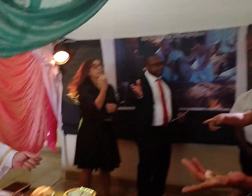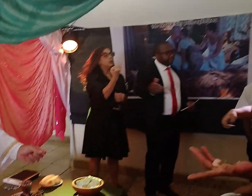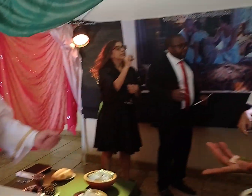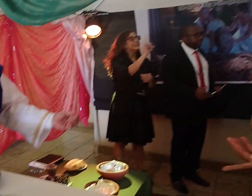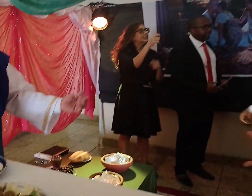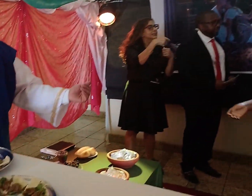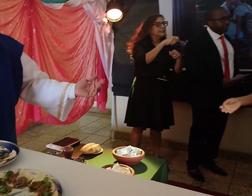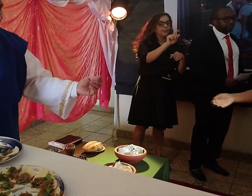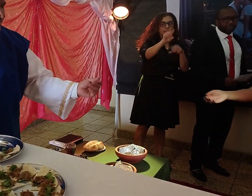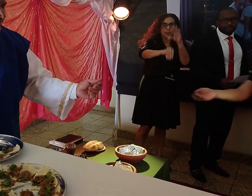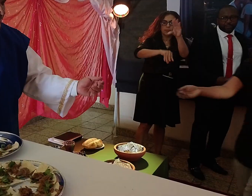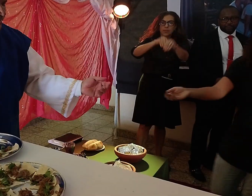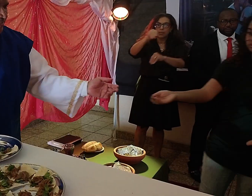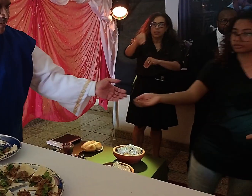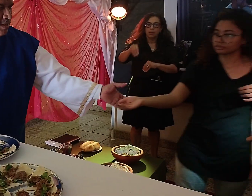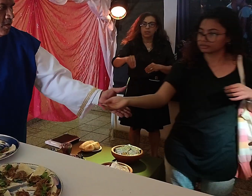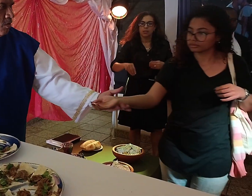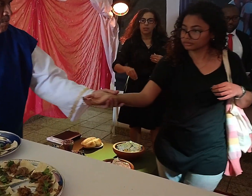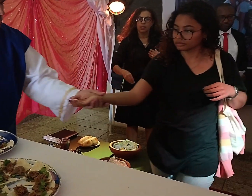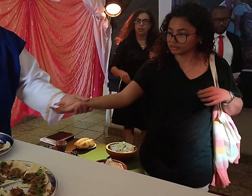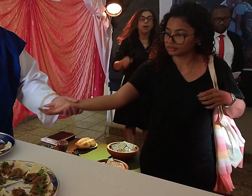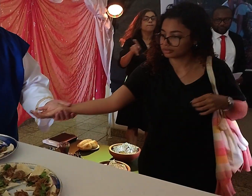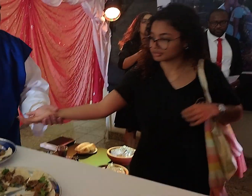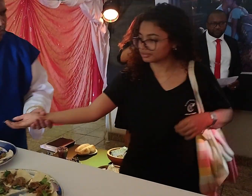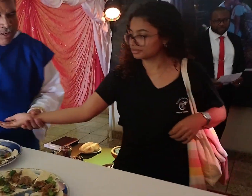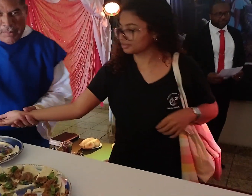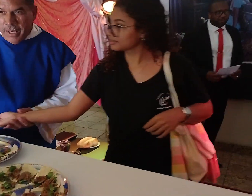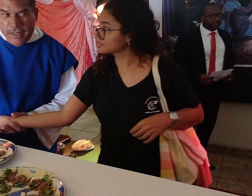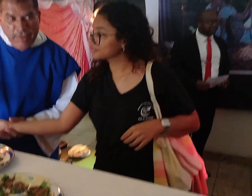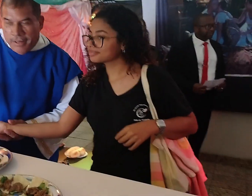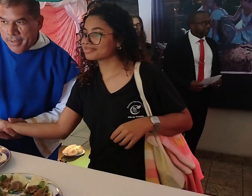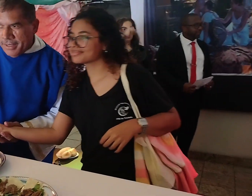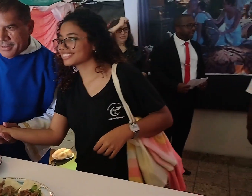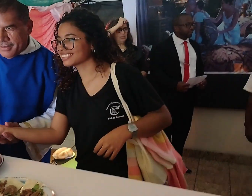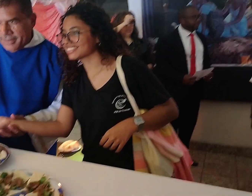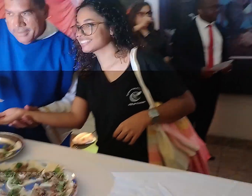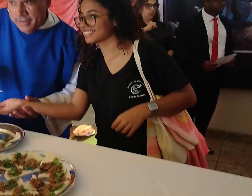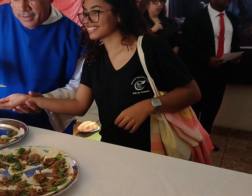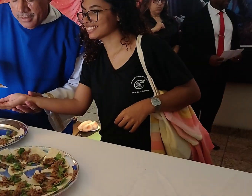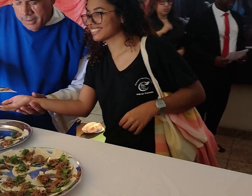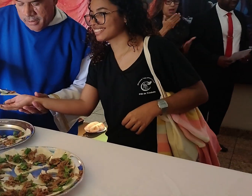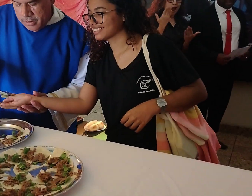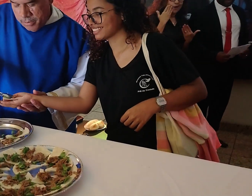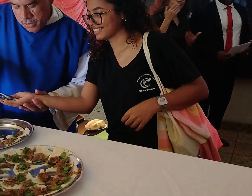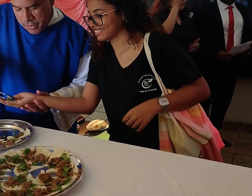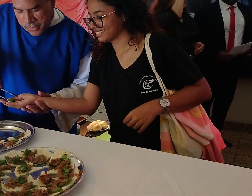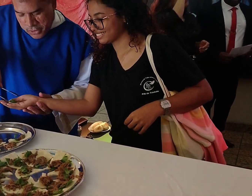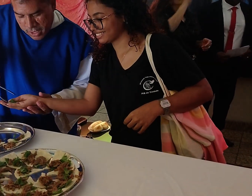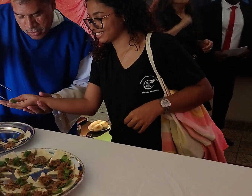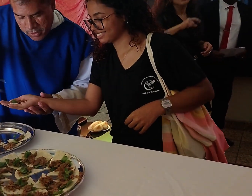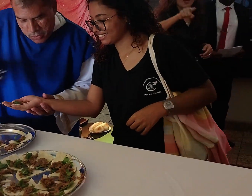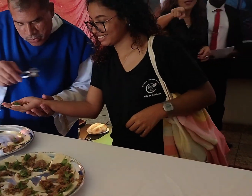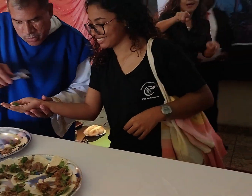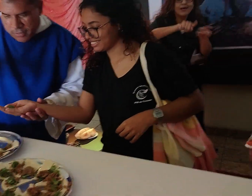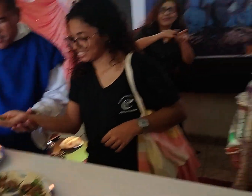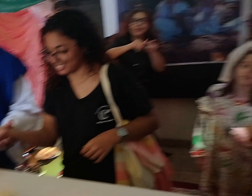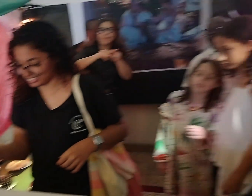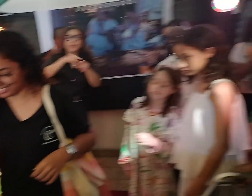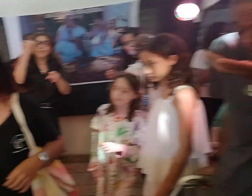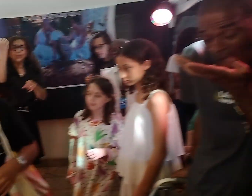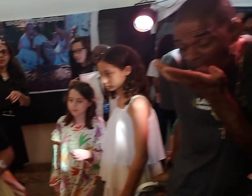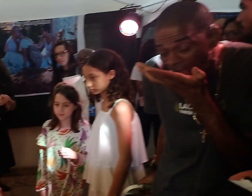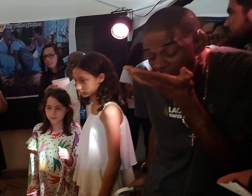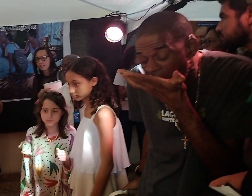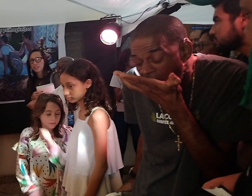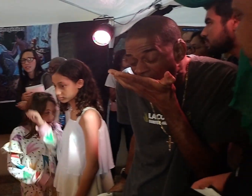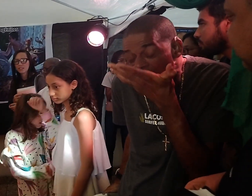né, os elementos ali que fazer parte desse cenário aqui. E ao mesmo tempo fosse prestando atenção aqui no